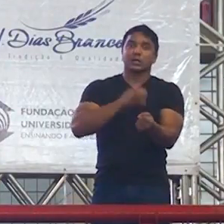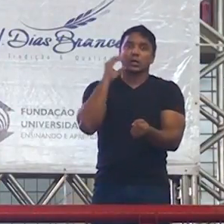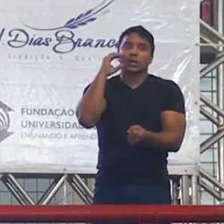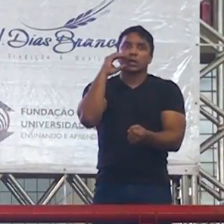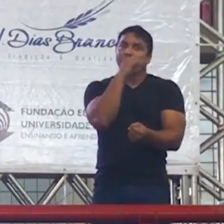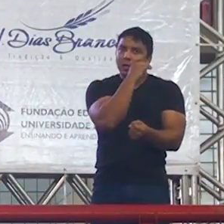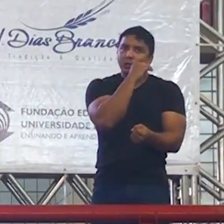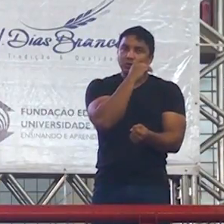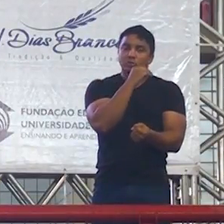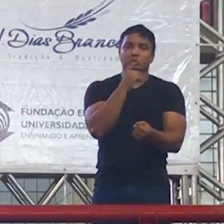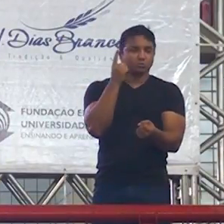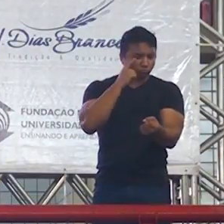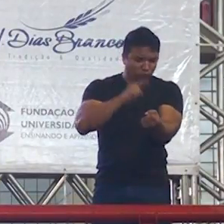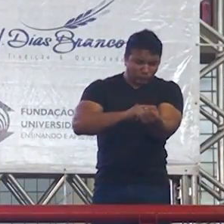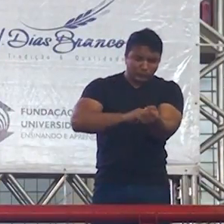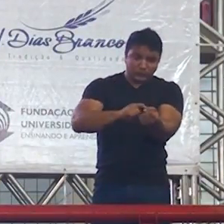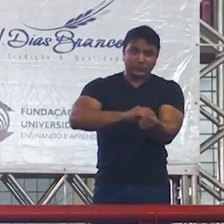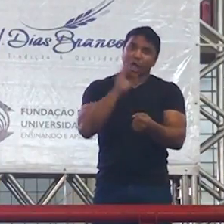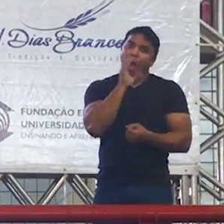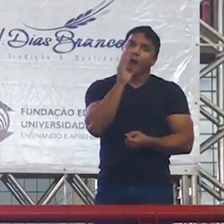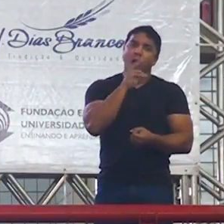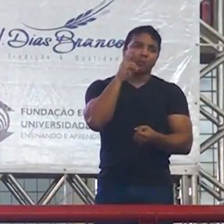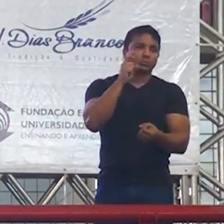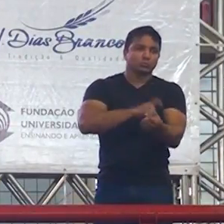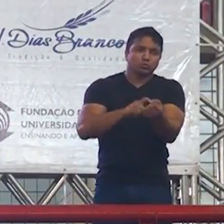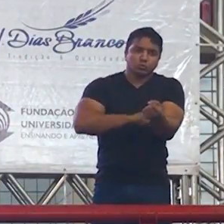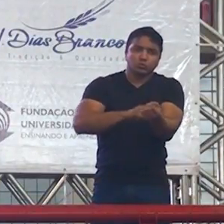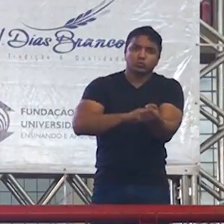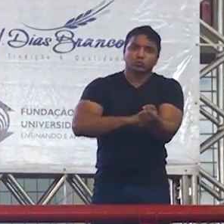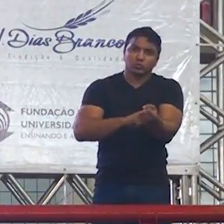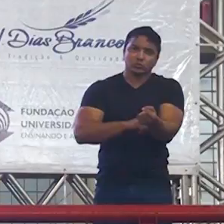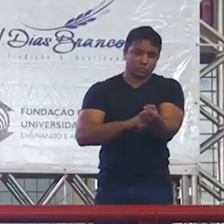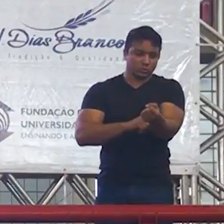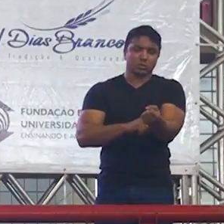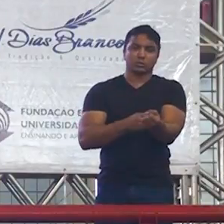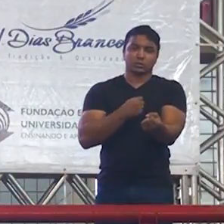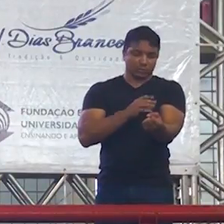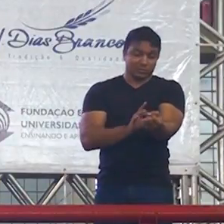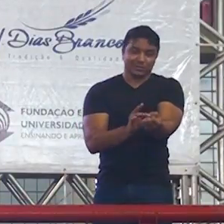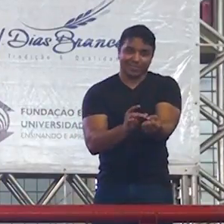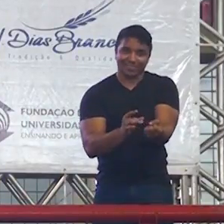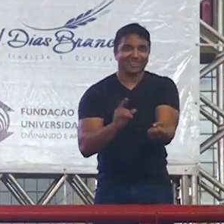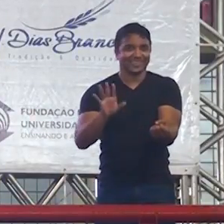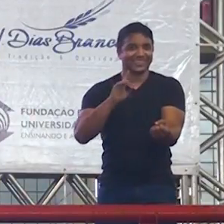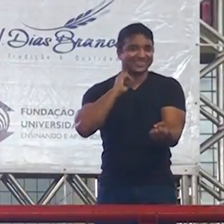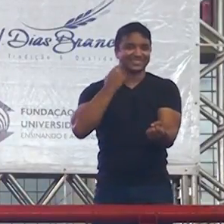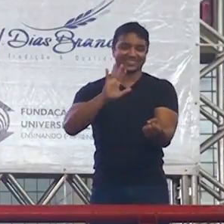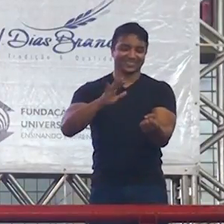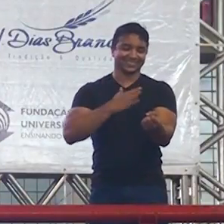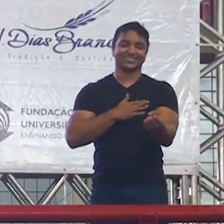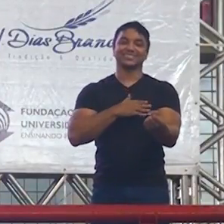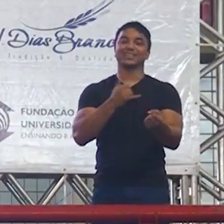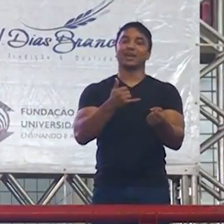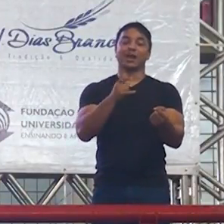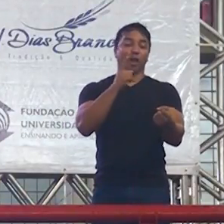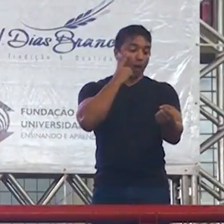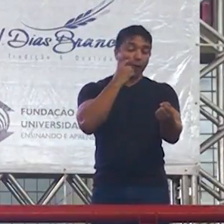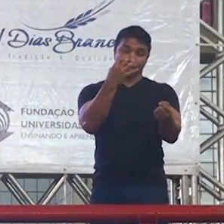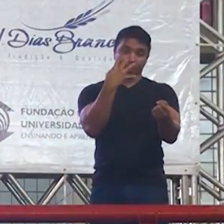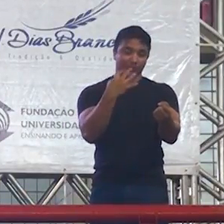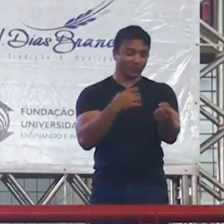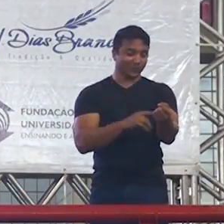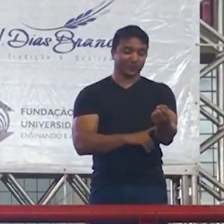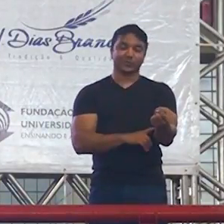calor? Esfregue mais rápido. Está saindo uma sujeirinha? Não. Certo? Presta